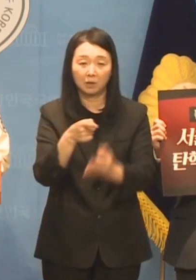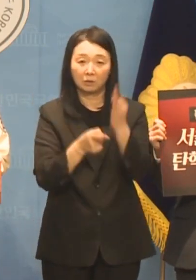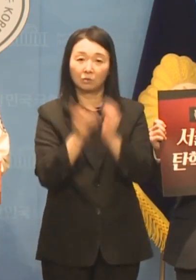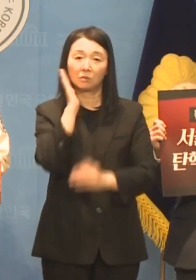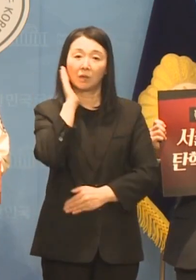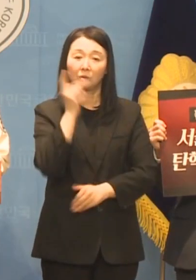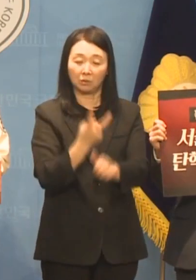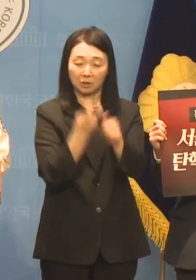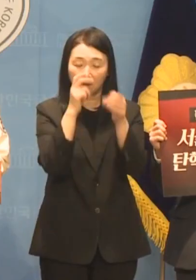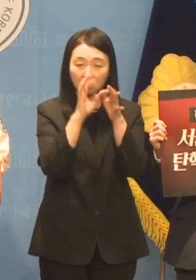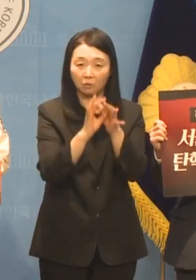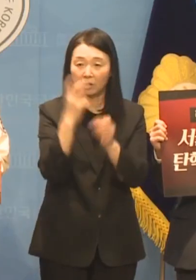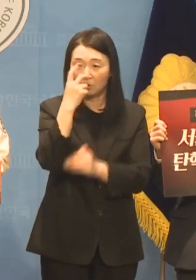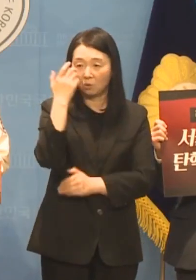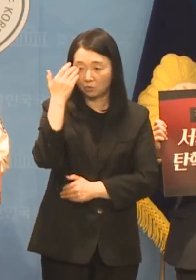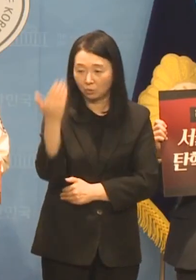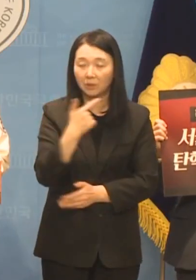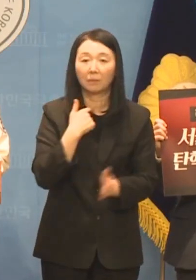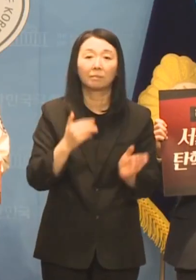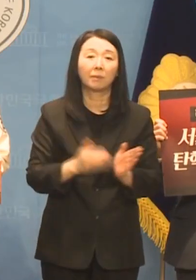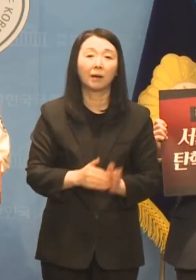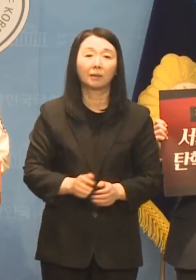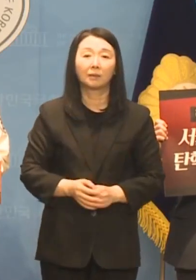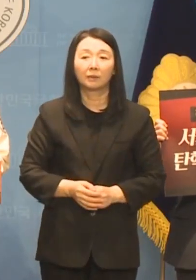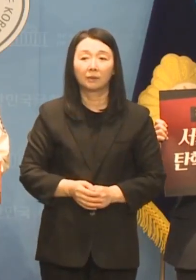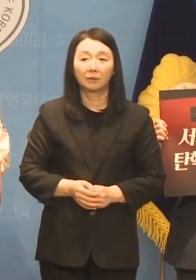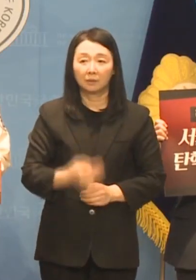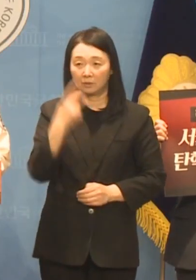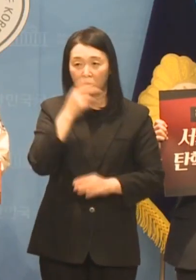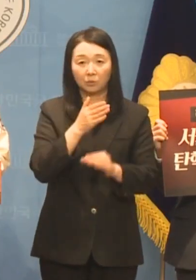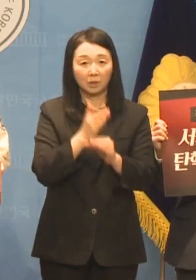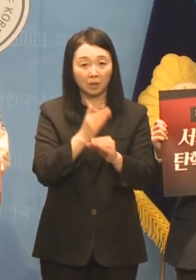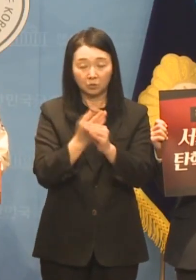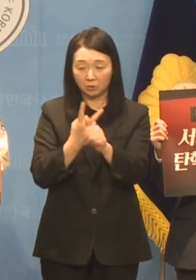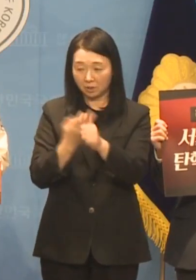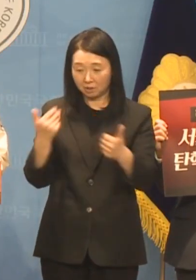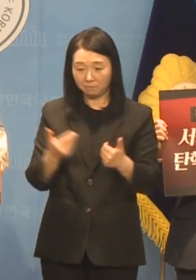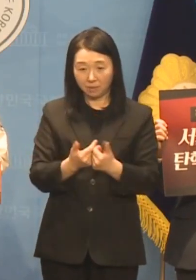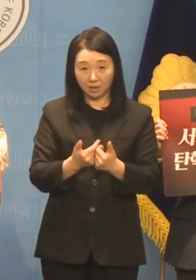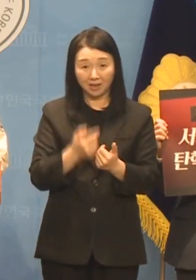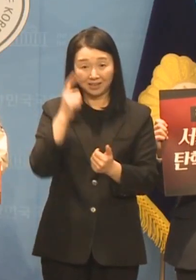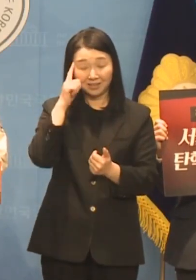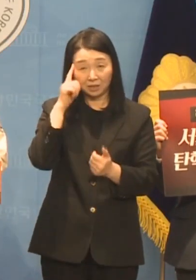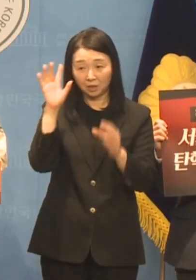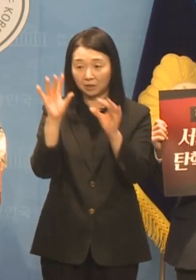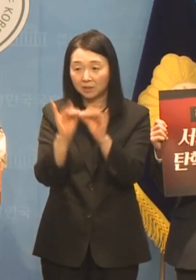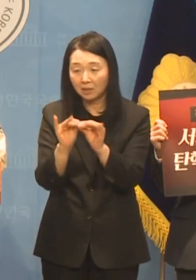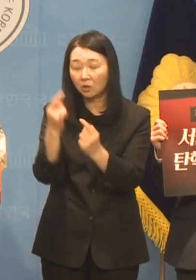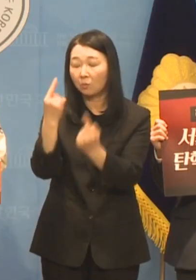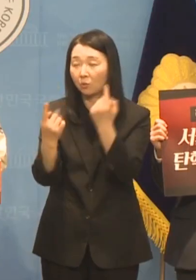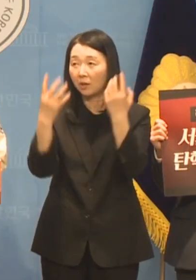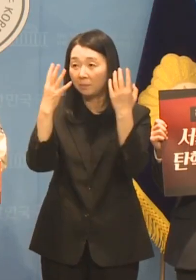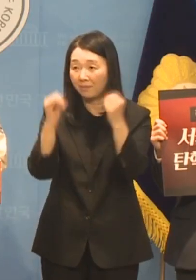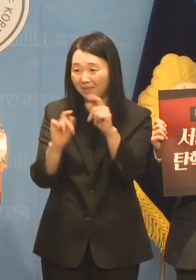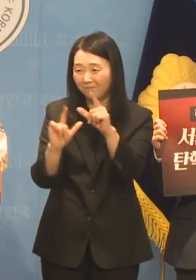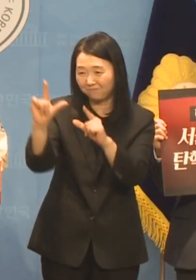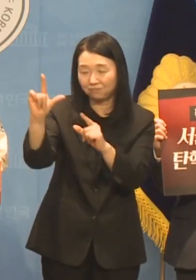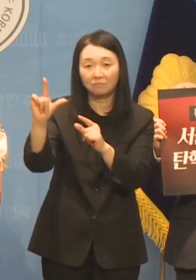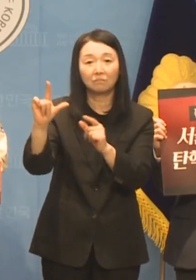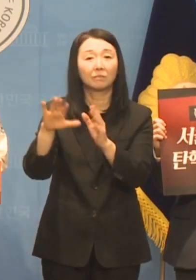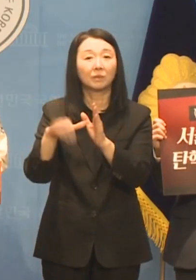대통령 탄핵 관련 여론조사를 진행했습니다. 조사 중 탄핵 반대 의견이 찬성 의견보다 많아지는